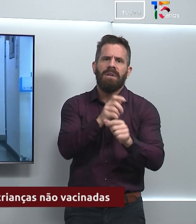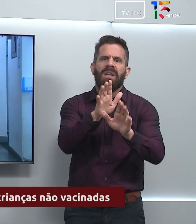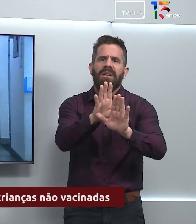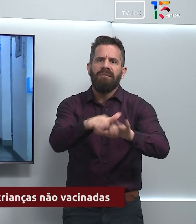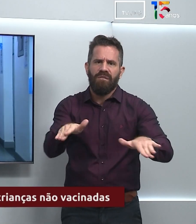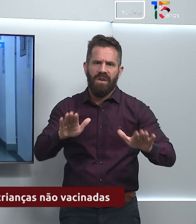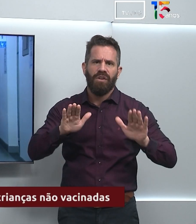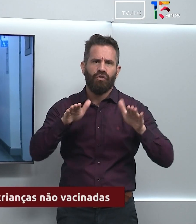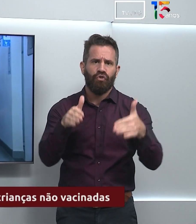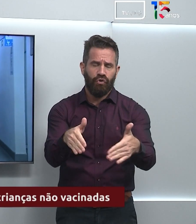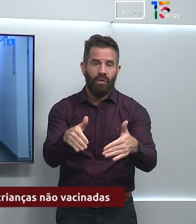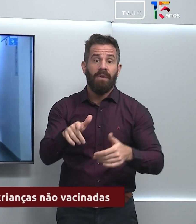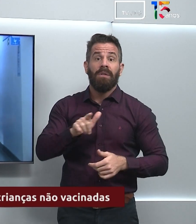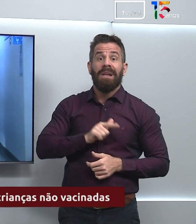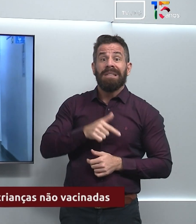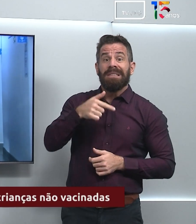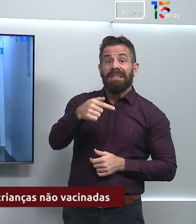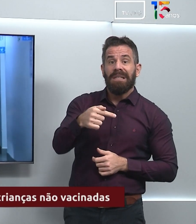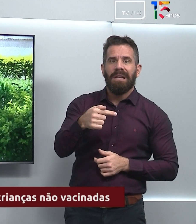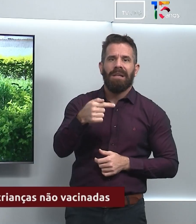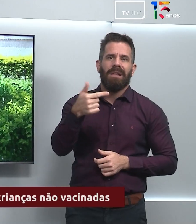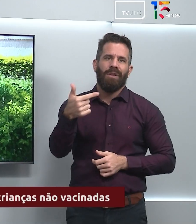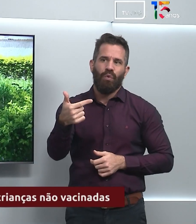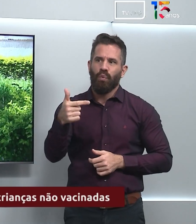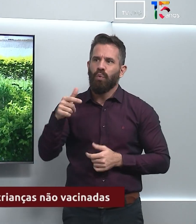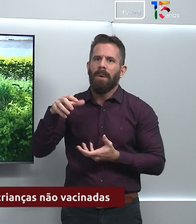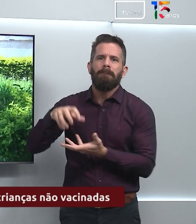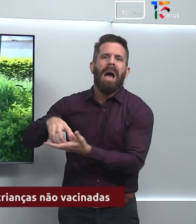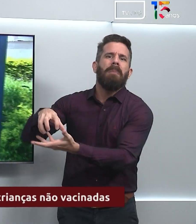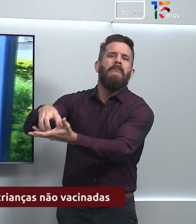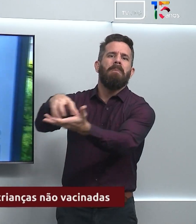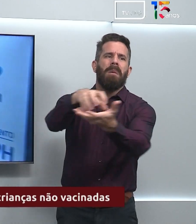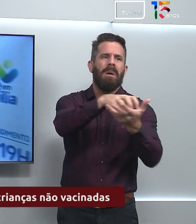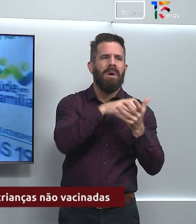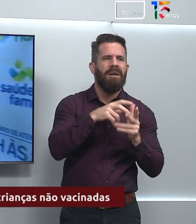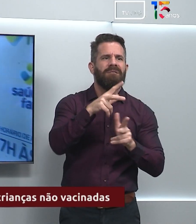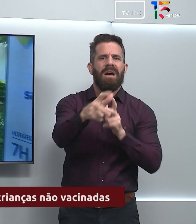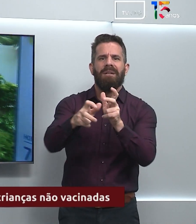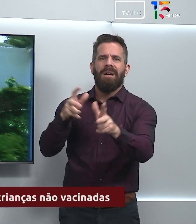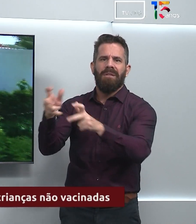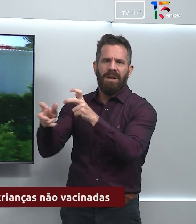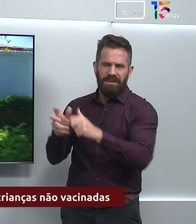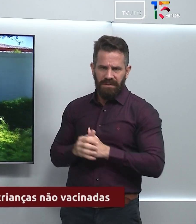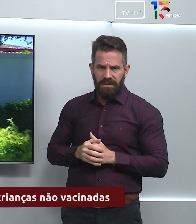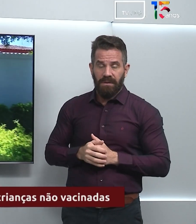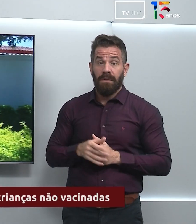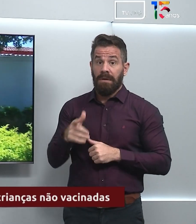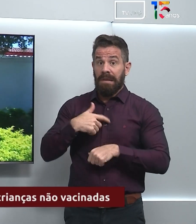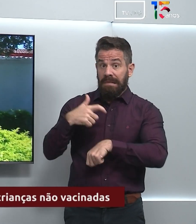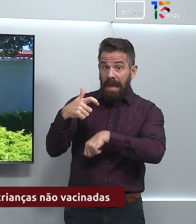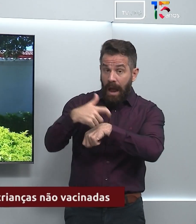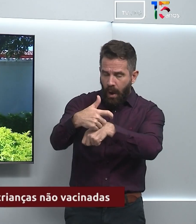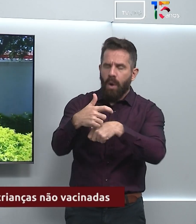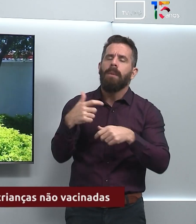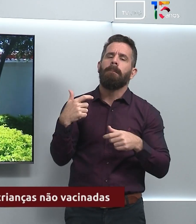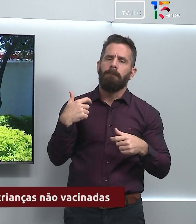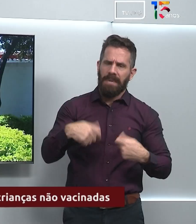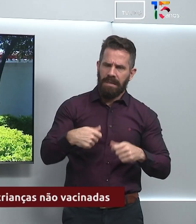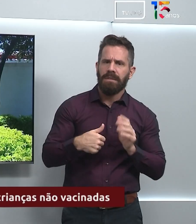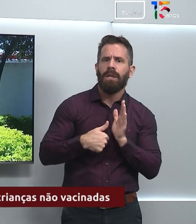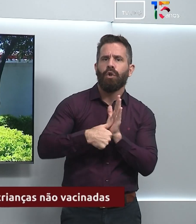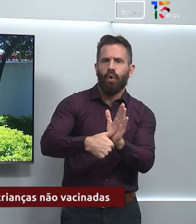72 salas de vacinação. Na hora da vacinação, é necessário que o responsável apresente documentos